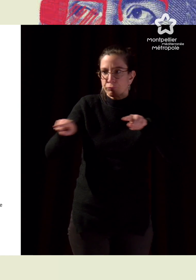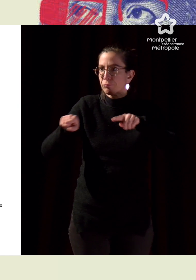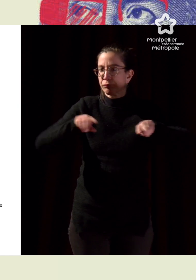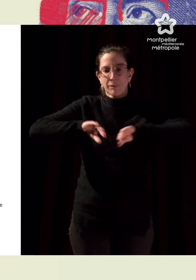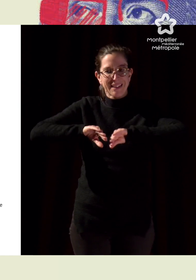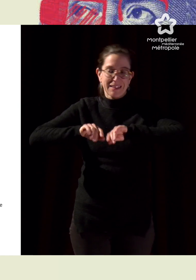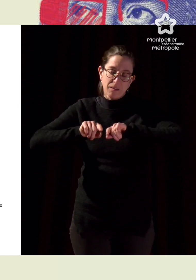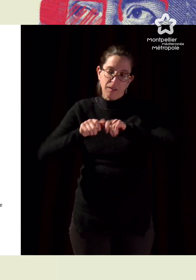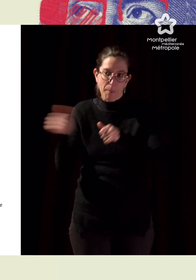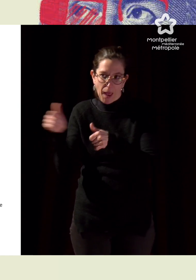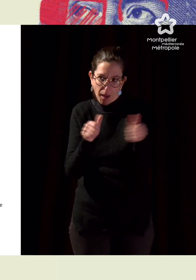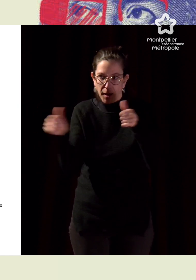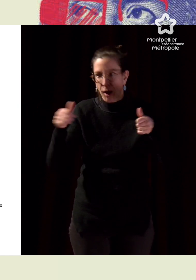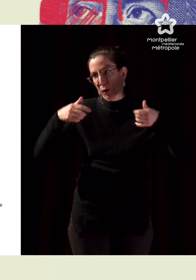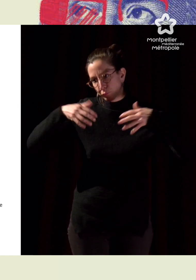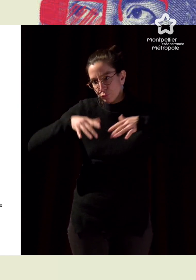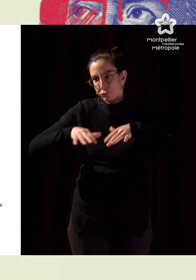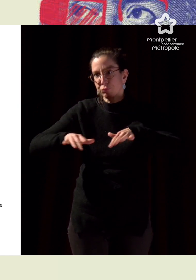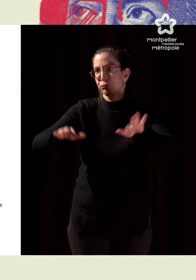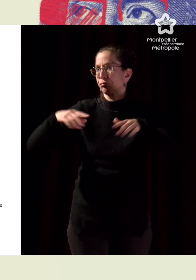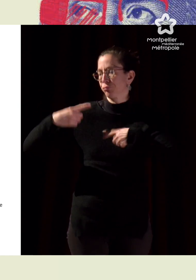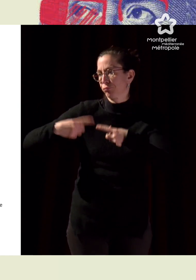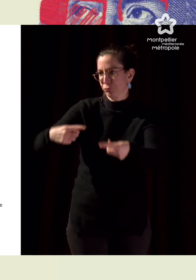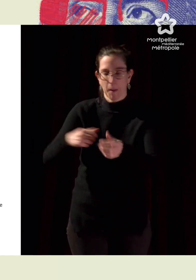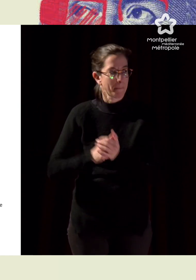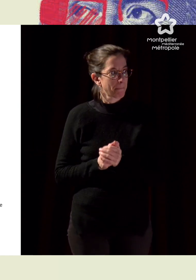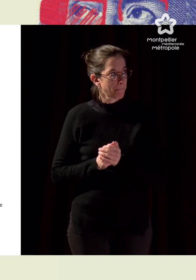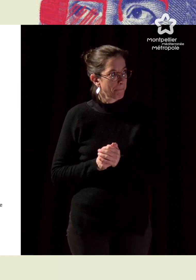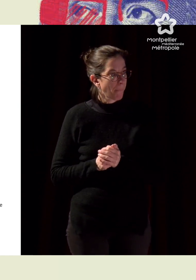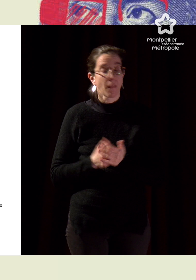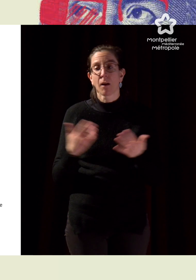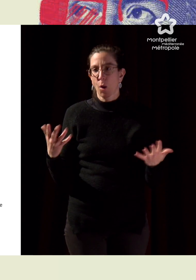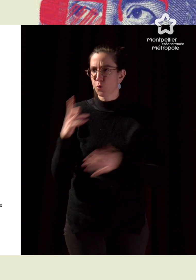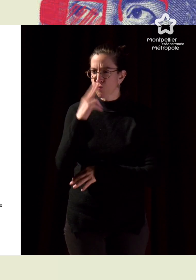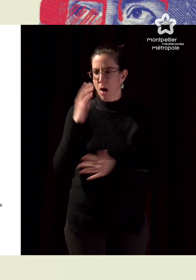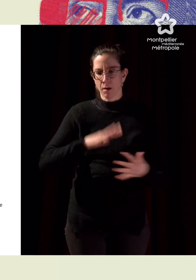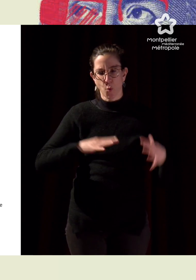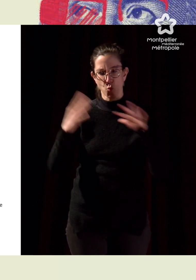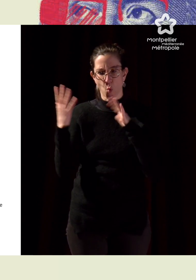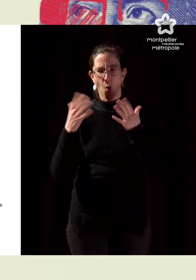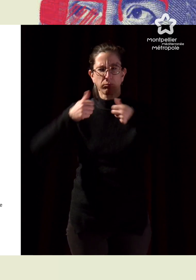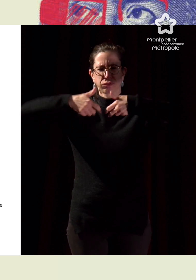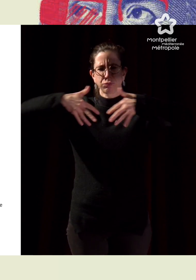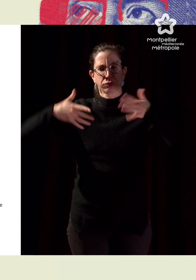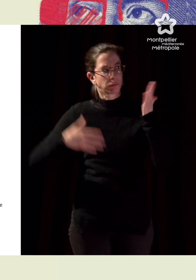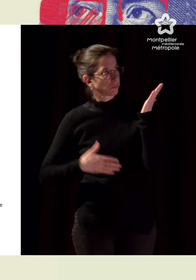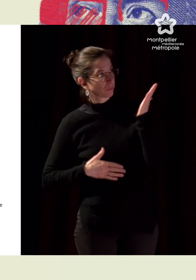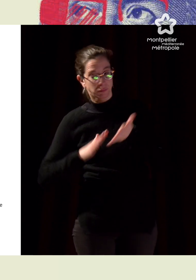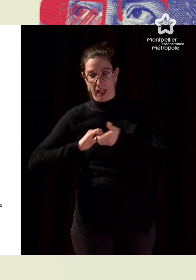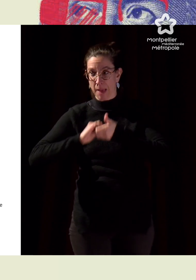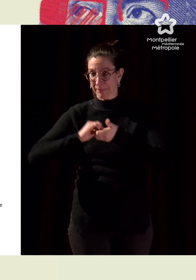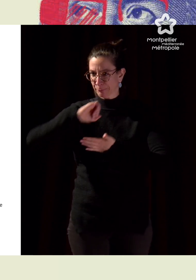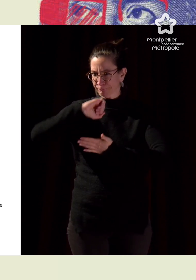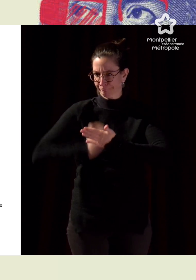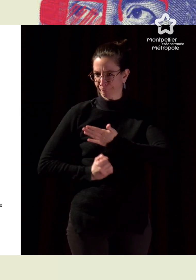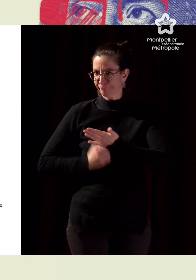Alors après, donc l'évolution humaine, là, c'est du passé au présent. C'est un grand graphique qu'a fait une amie qui est paléanthropologue, qui présente